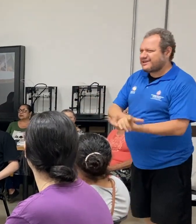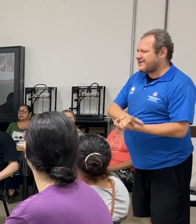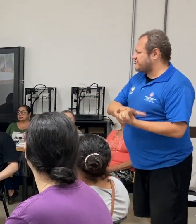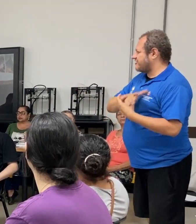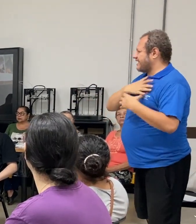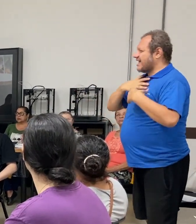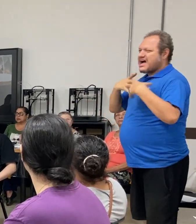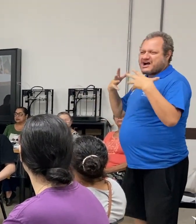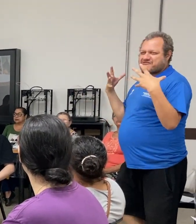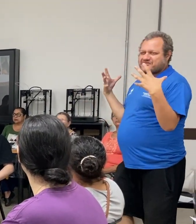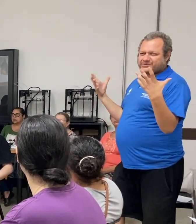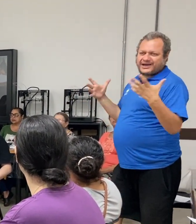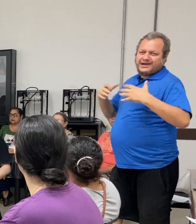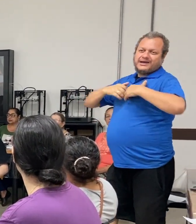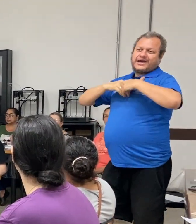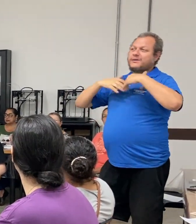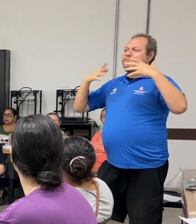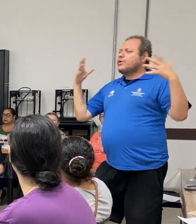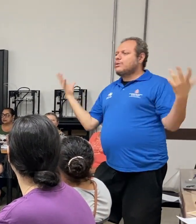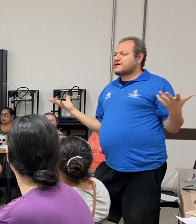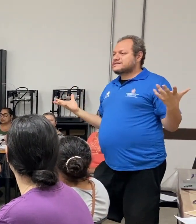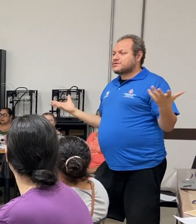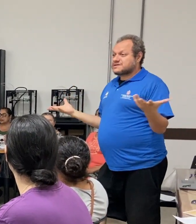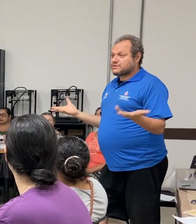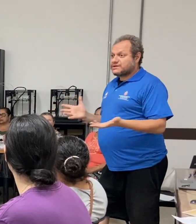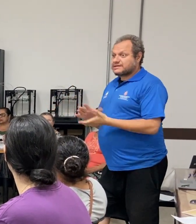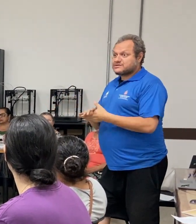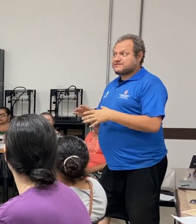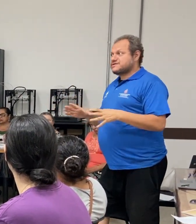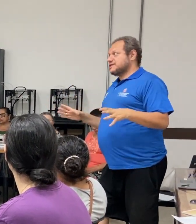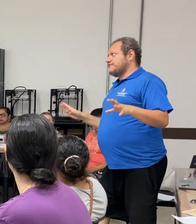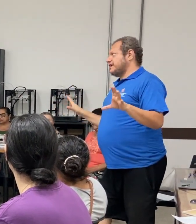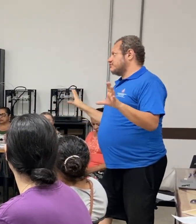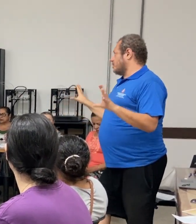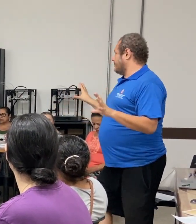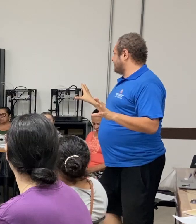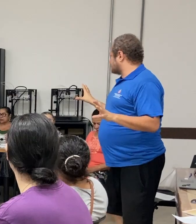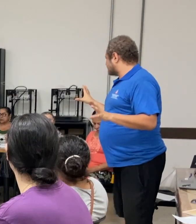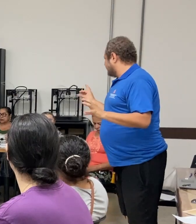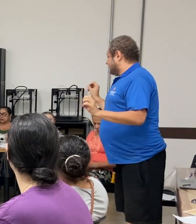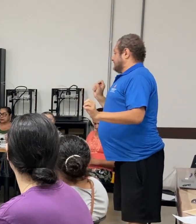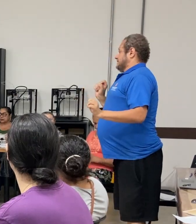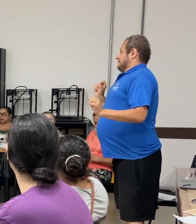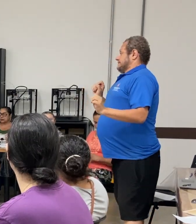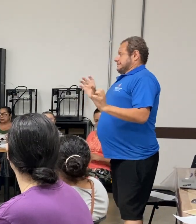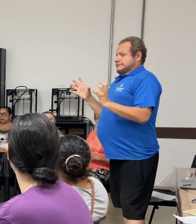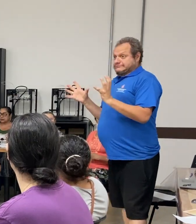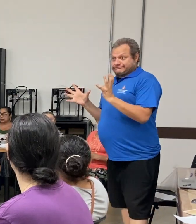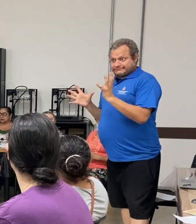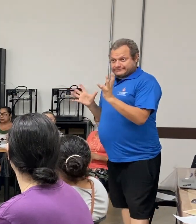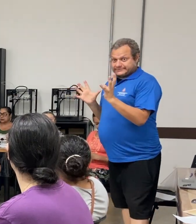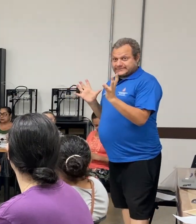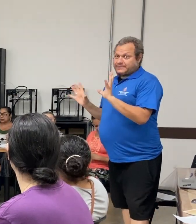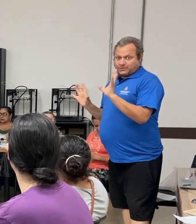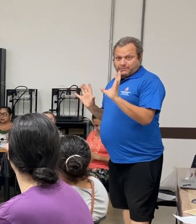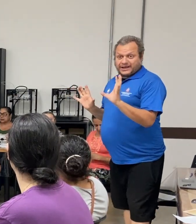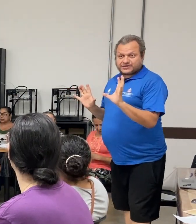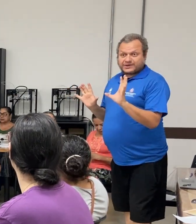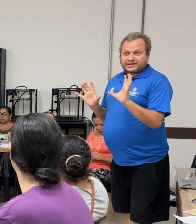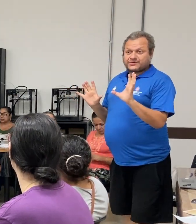aí falavam, né, em público, essa coisa toda. Então, se você não falava oralmente, então tá meio complexo aí a coisa.